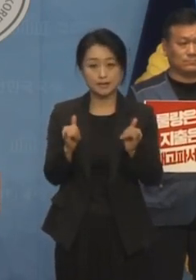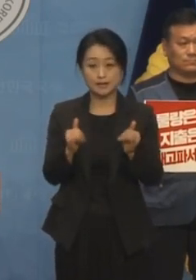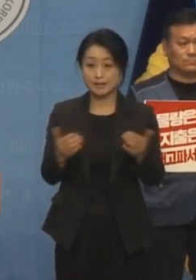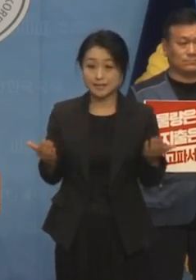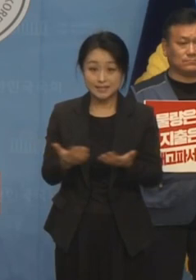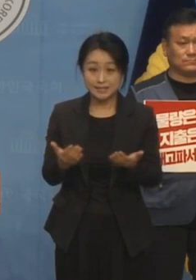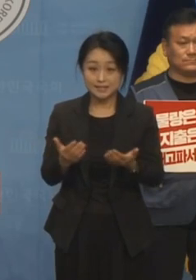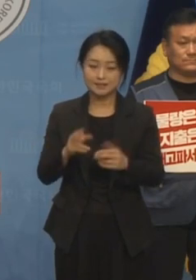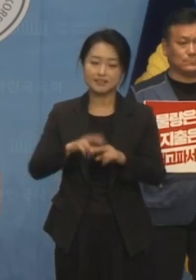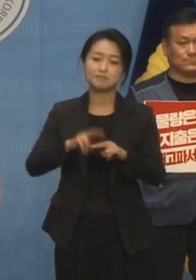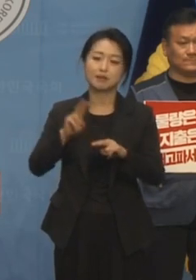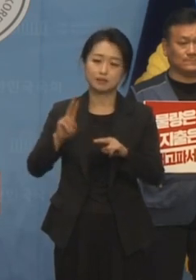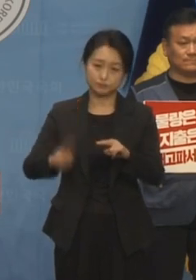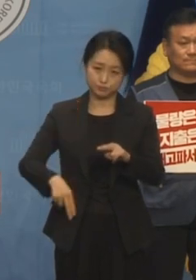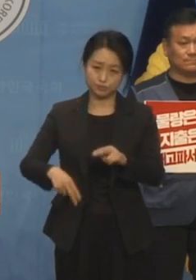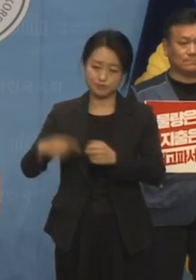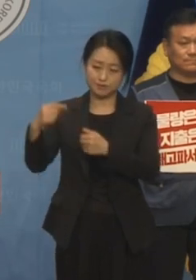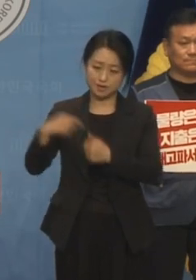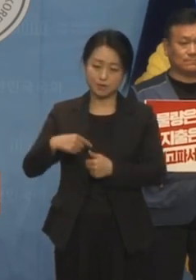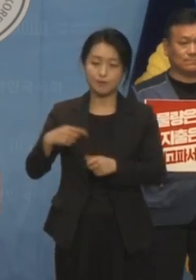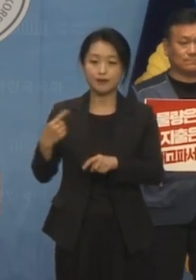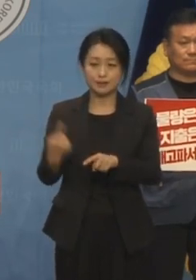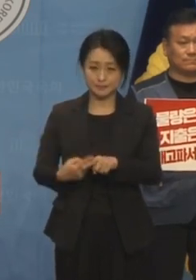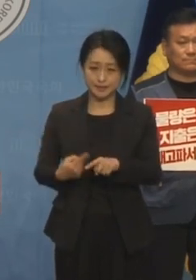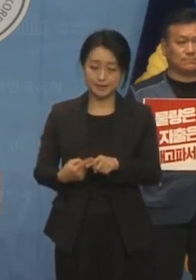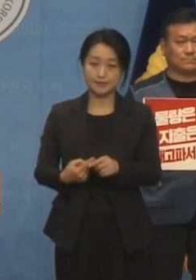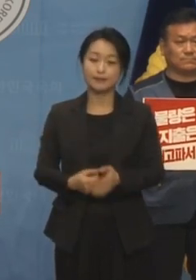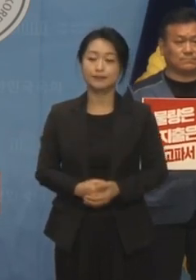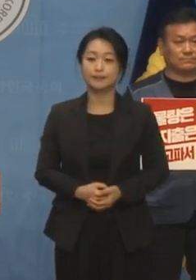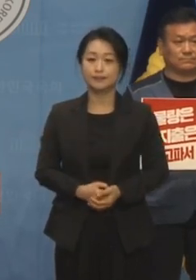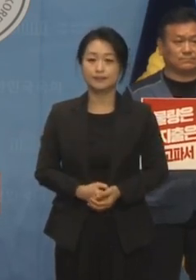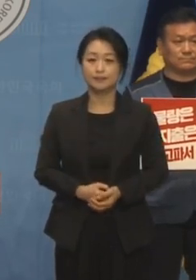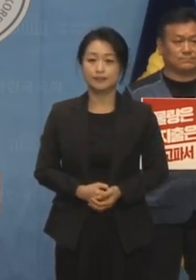일을 그만두라는 이야기나 다름없다고 주장합니다.